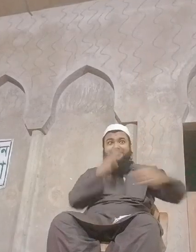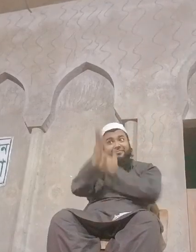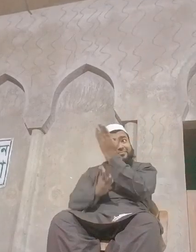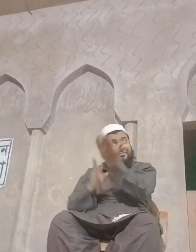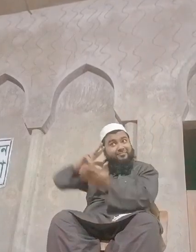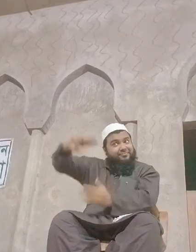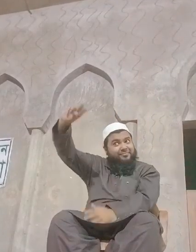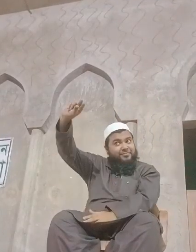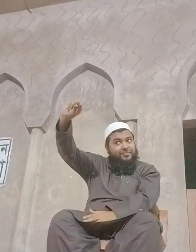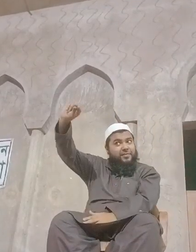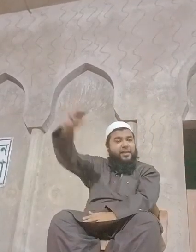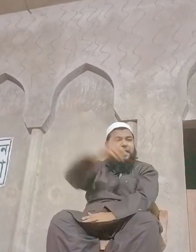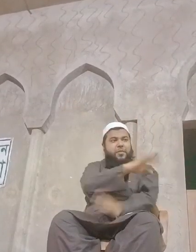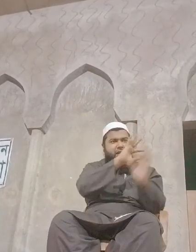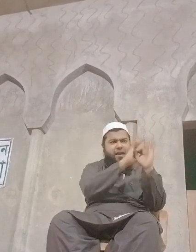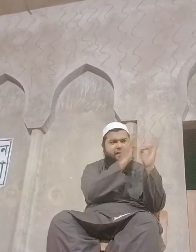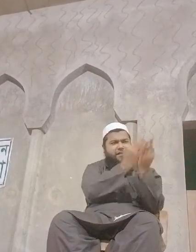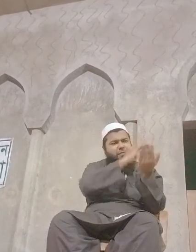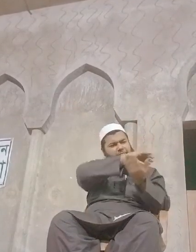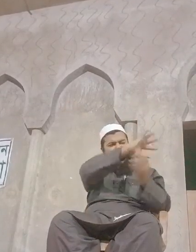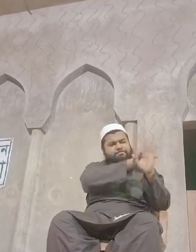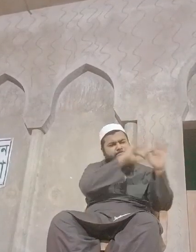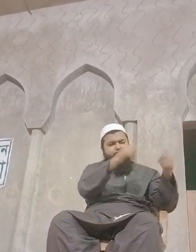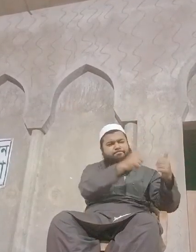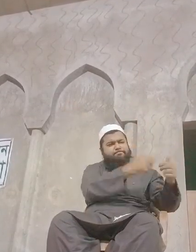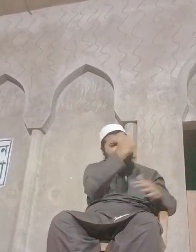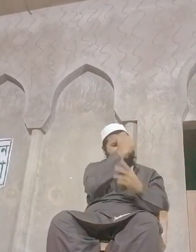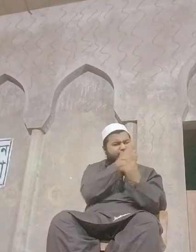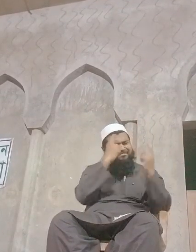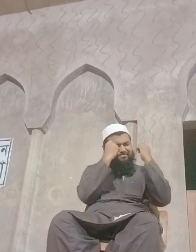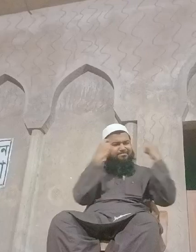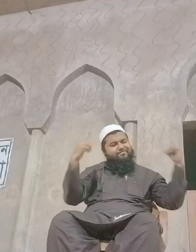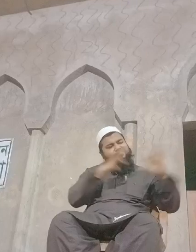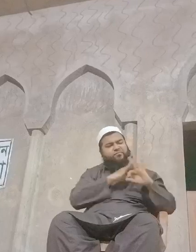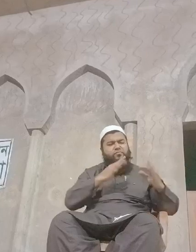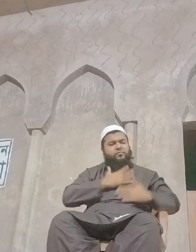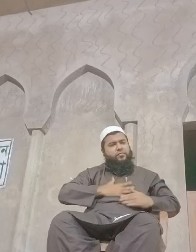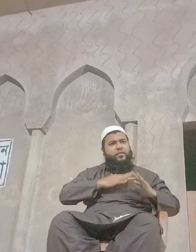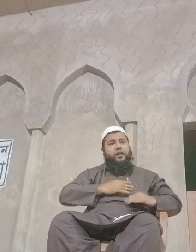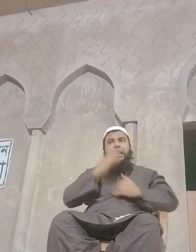কিছু ভালো কাজ যদি করার থাকে জলদি জলদি করে নাও, করতে ওয়ালা আল্লাহ।